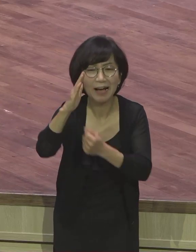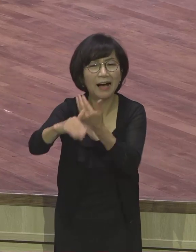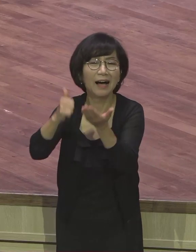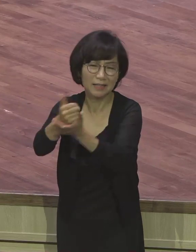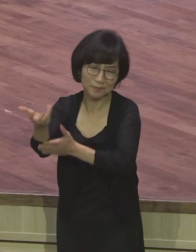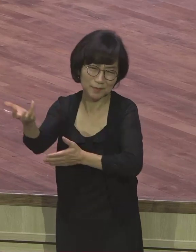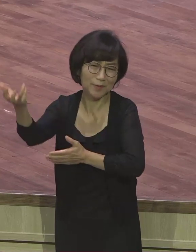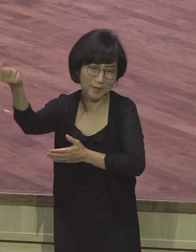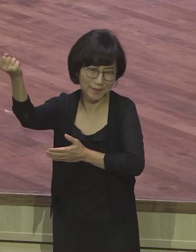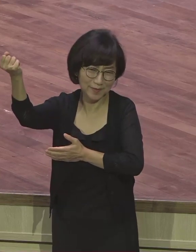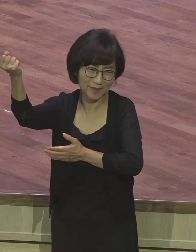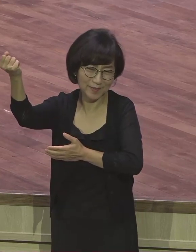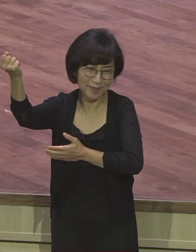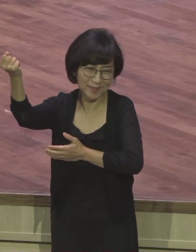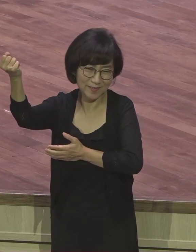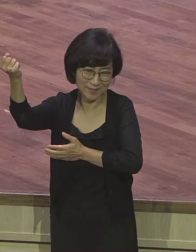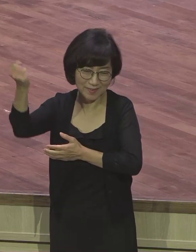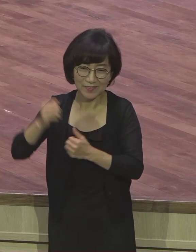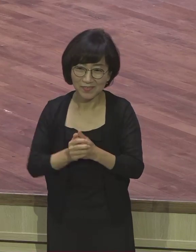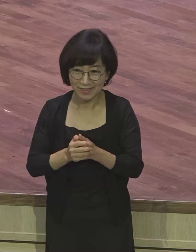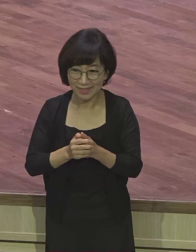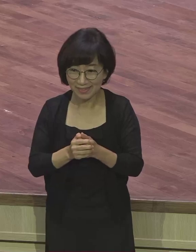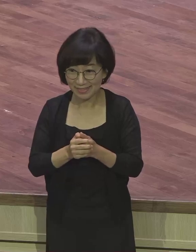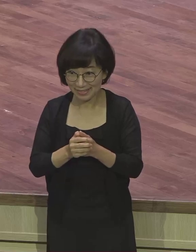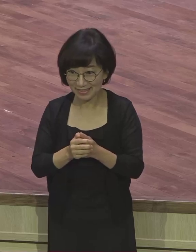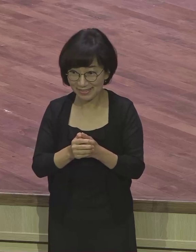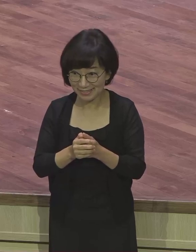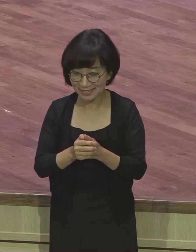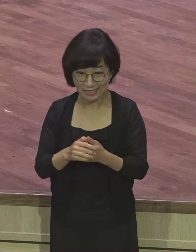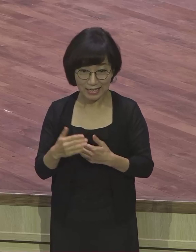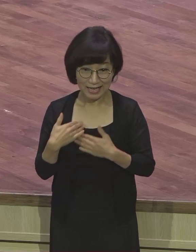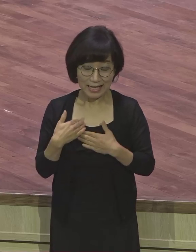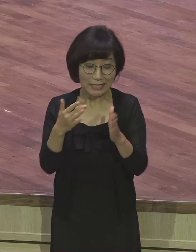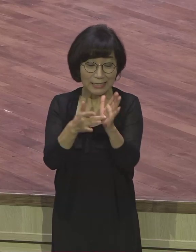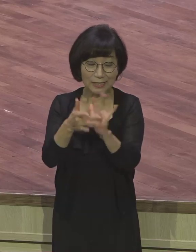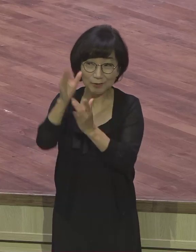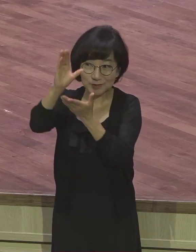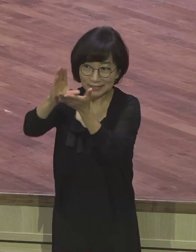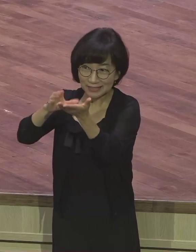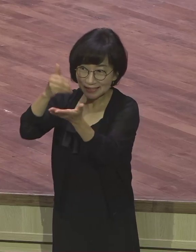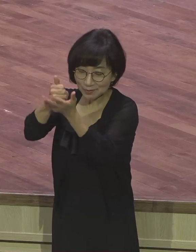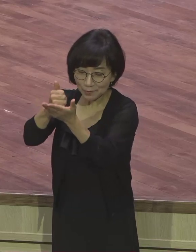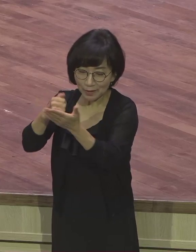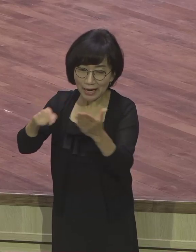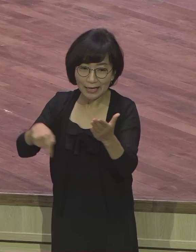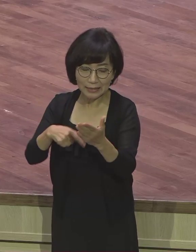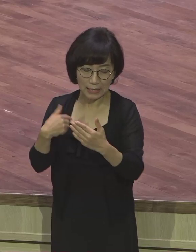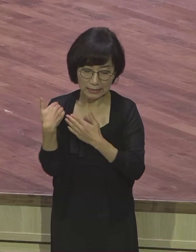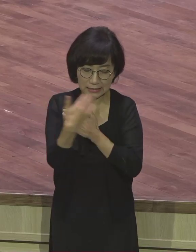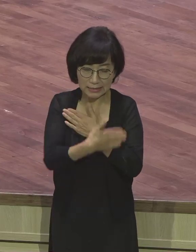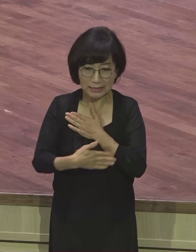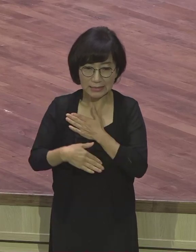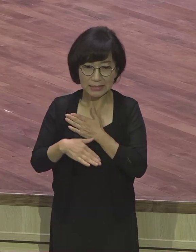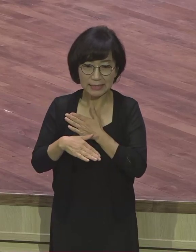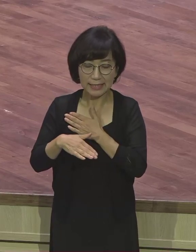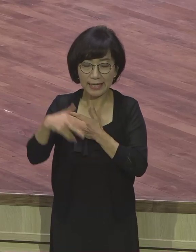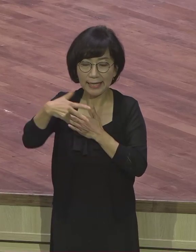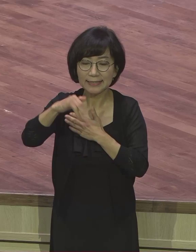아멘. 예수 그리스도의 몸에 있는 지체예요. 성도를 함부로 다루면 안